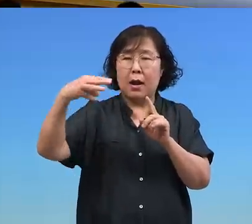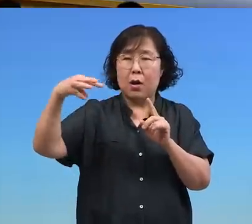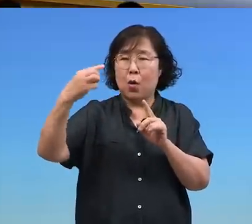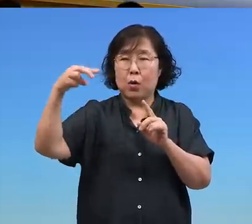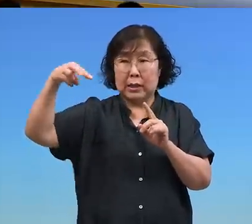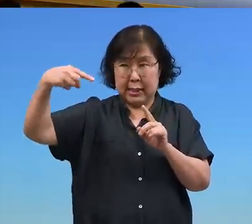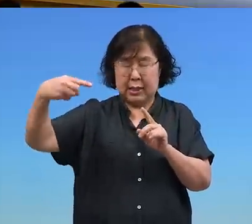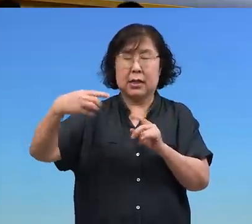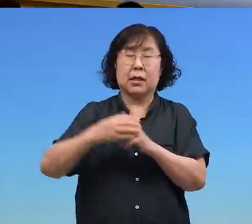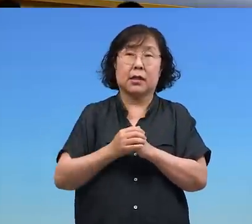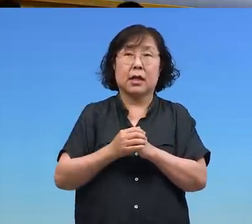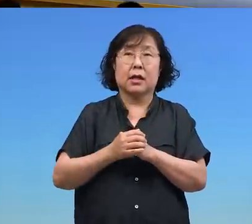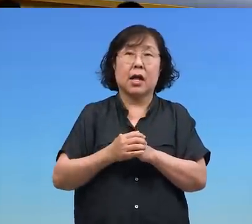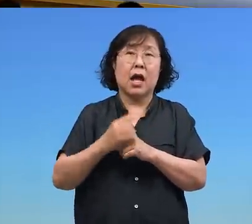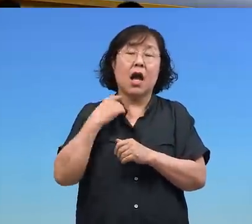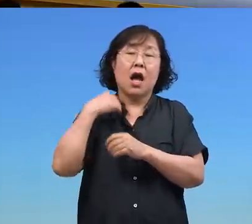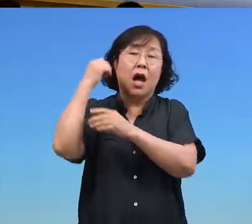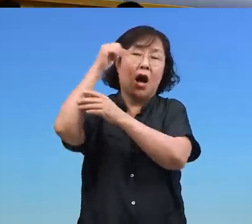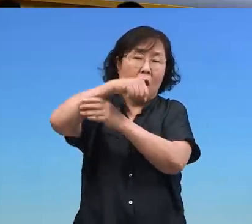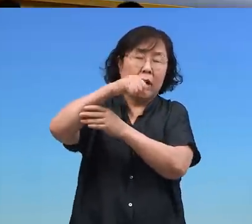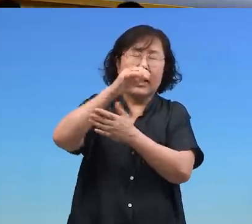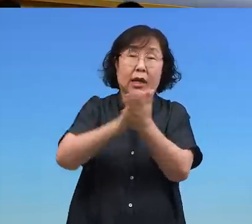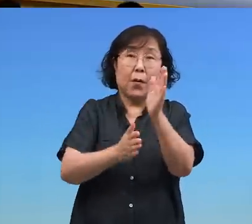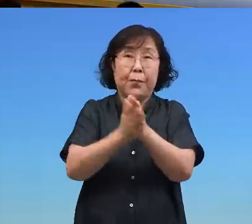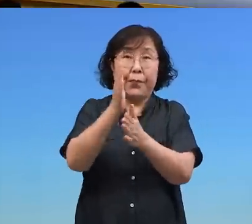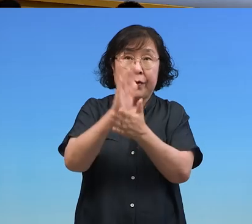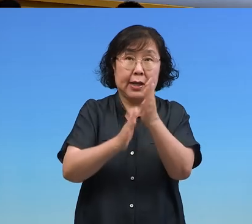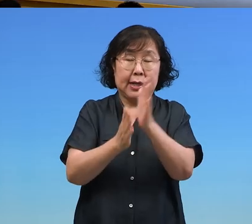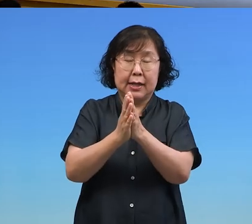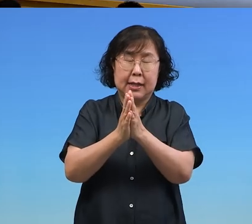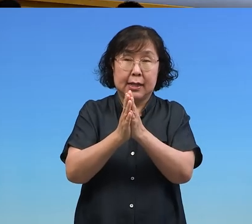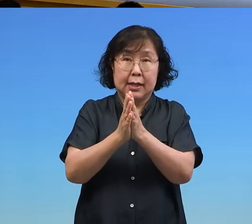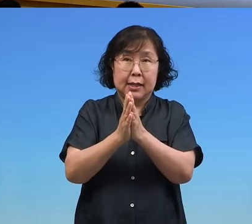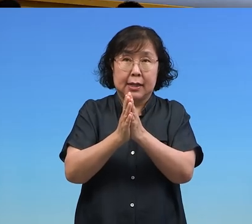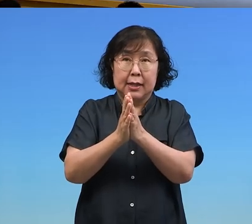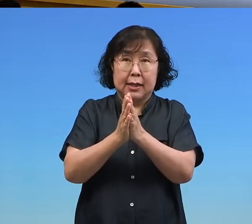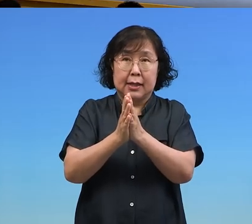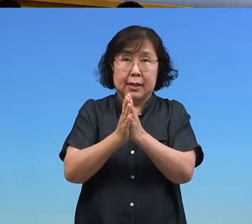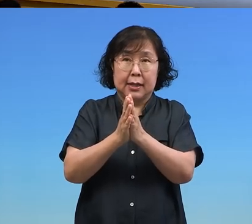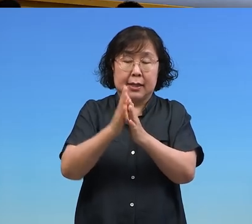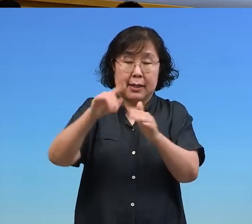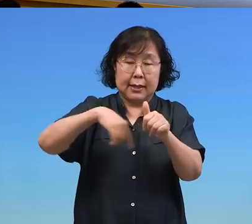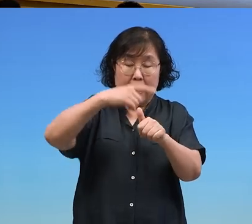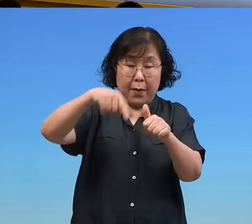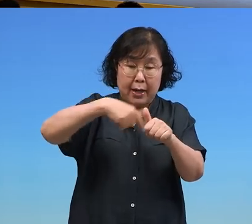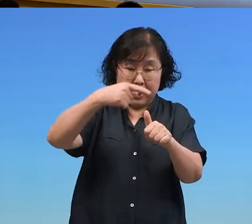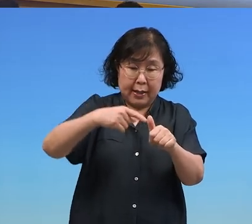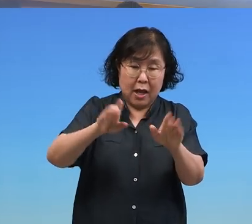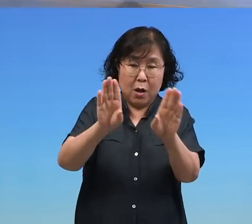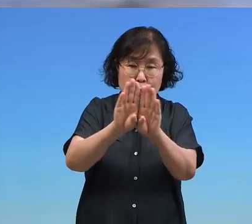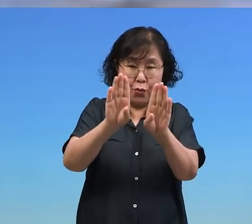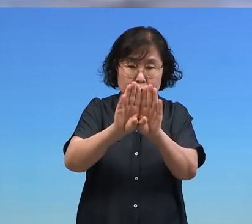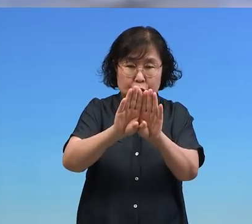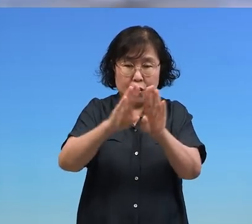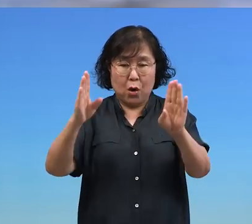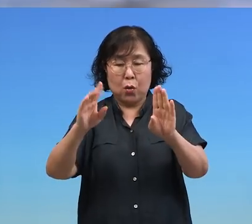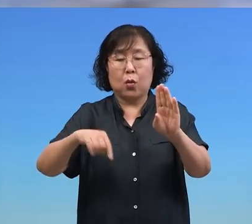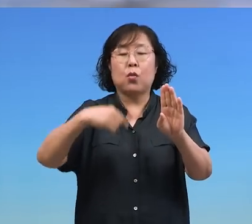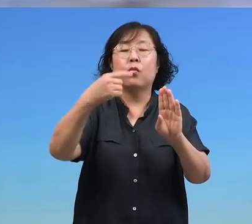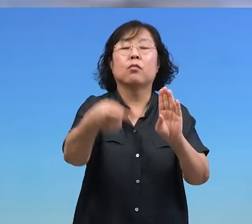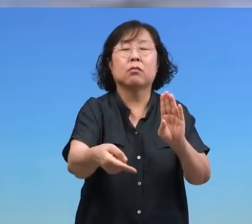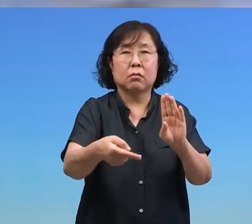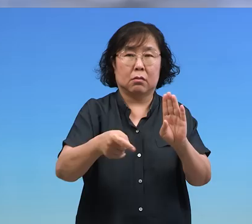단어는 허가받지 않은 상황에서 문턱을 넘어서다 이런 기본 의미를 갖고 있습니다 허가받지 않은